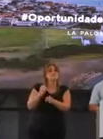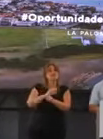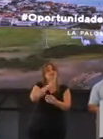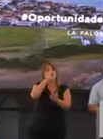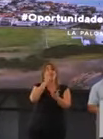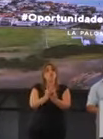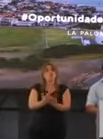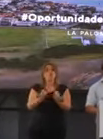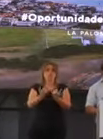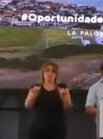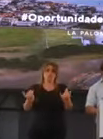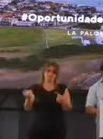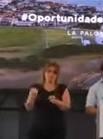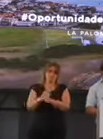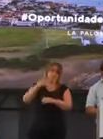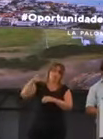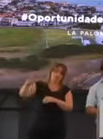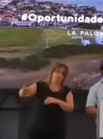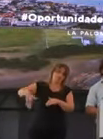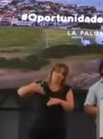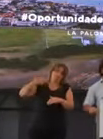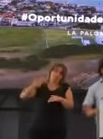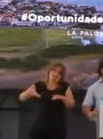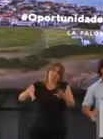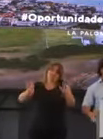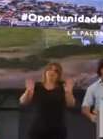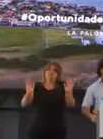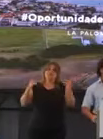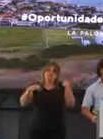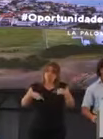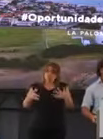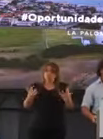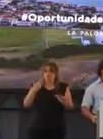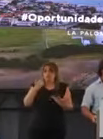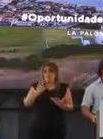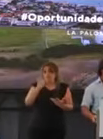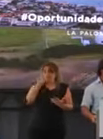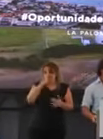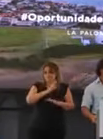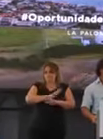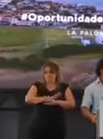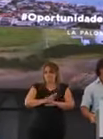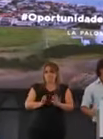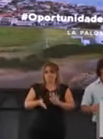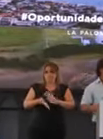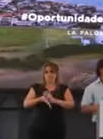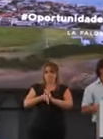Y por eso yo creo que este modelo está agotado.